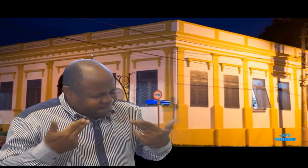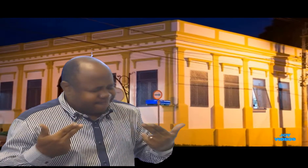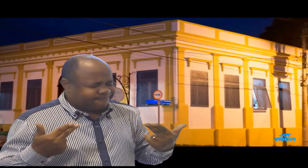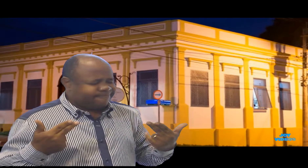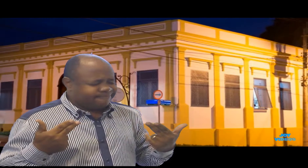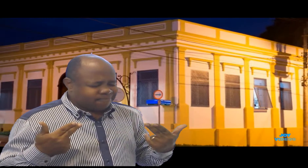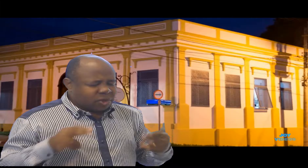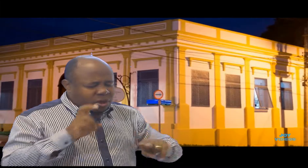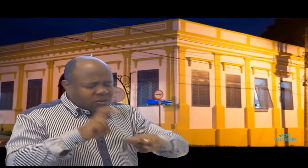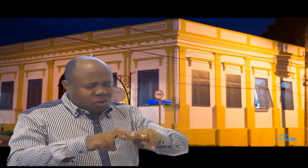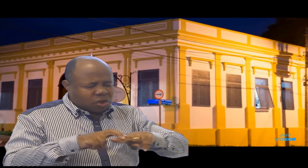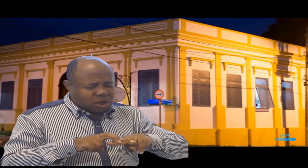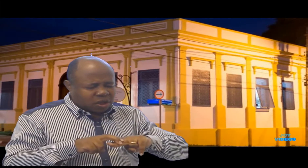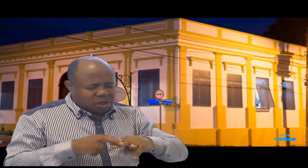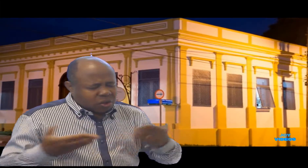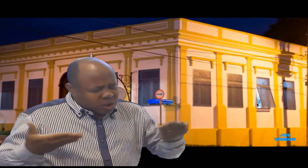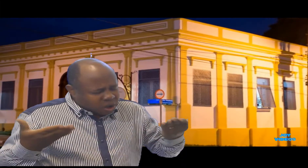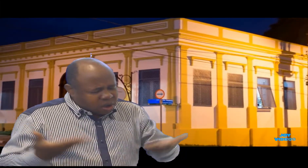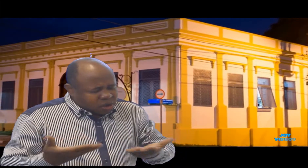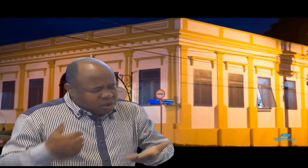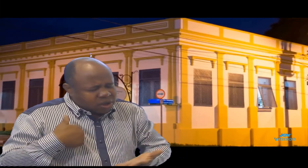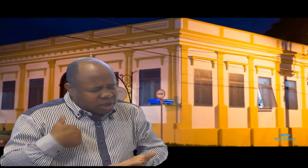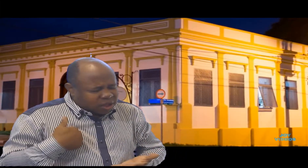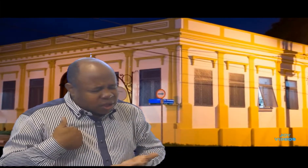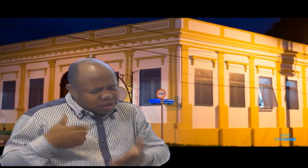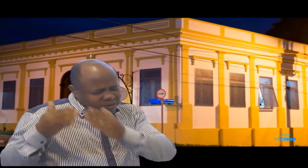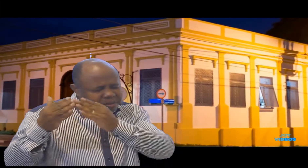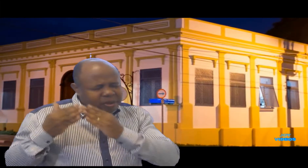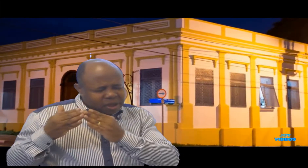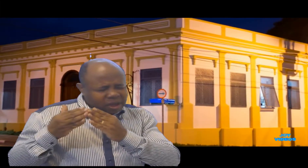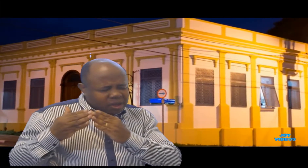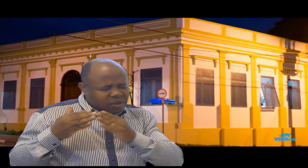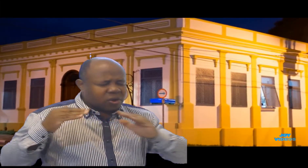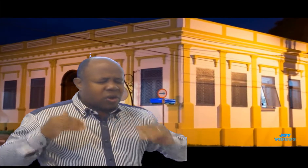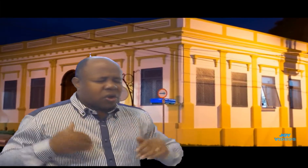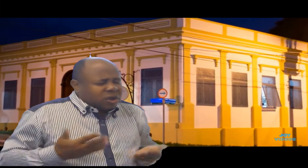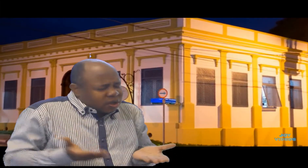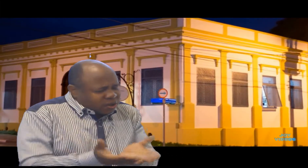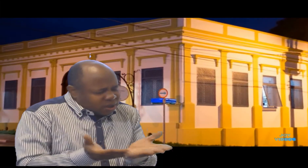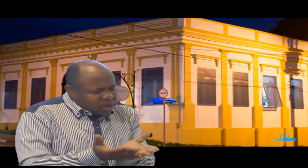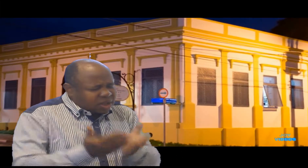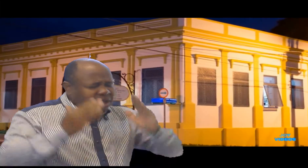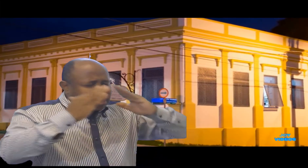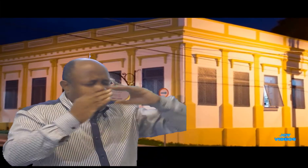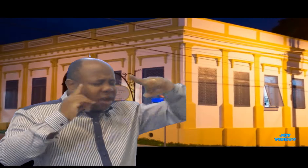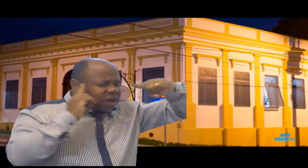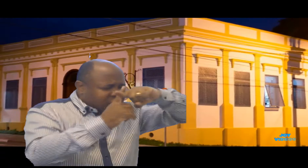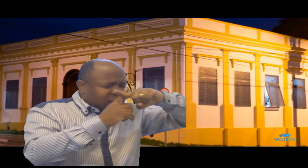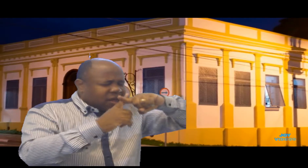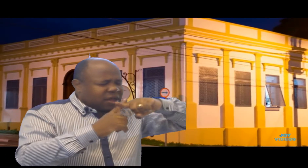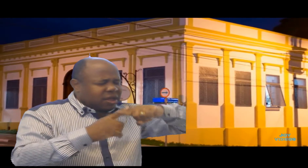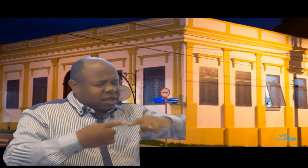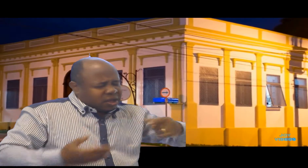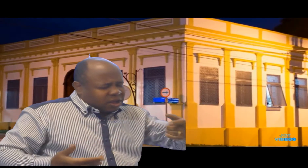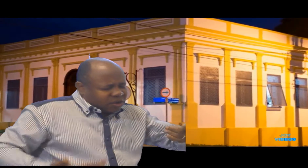Por isso, neste momento, Senhor Deus, eu peço que a tua igreja, principalmente, Senhor Deus, os teus servos, que o Senhor